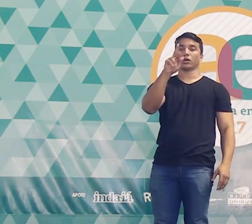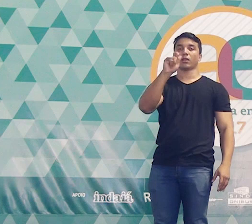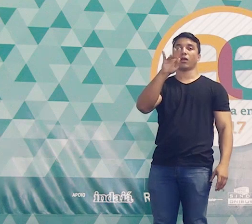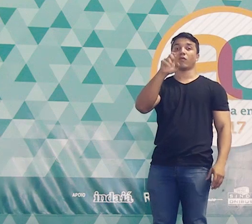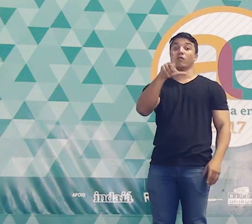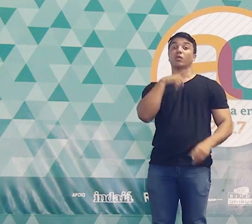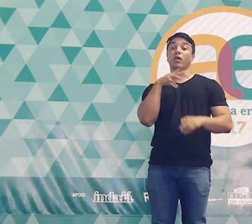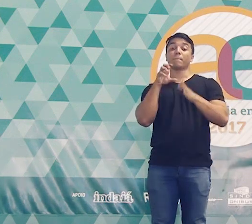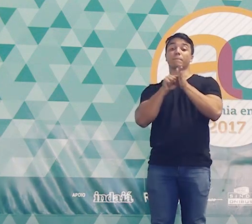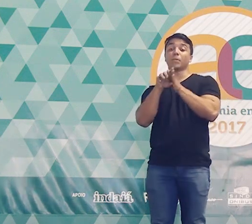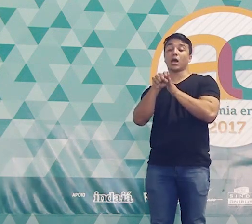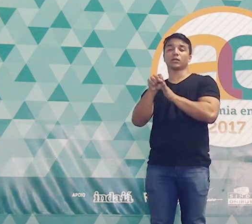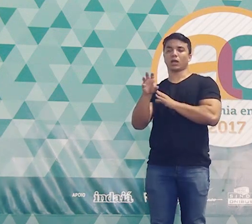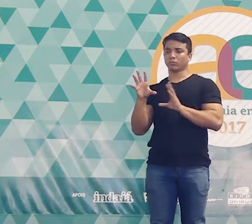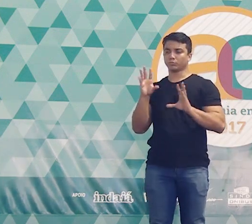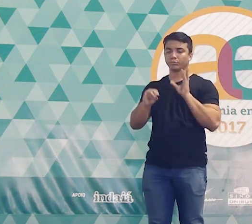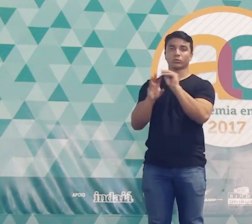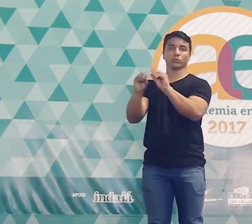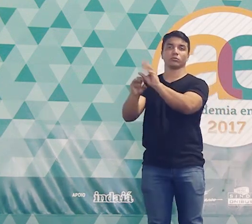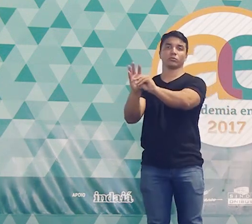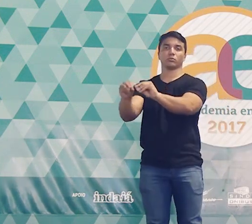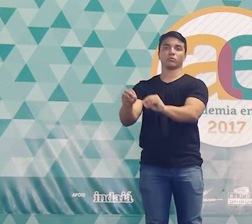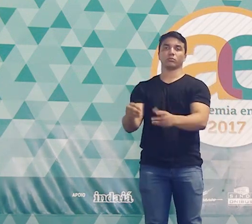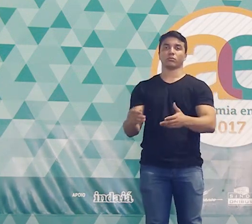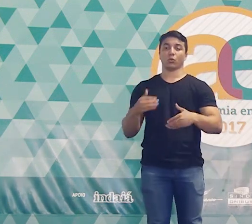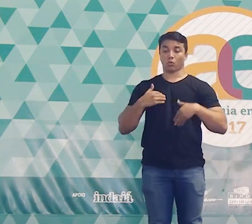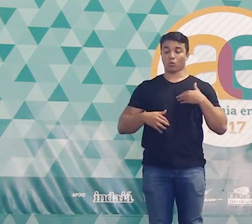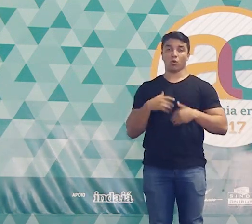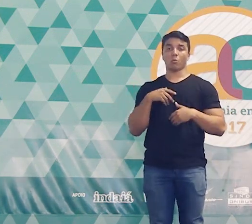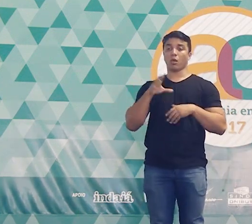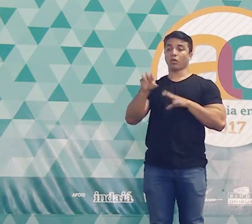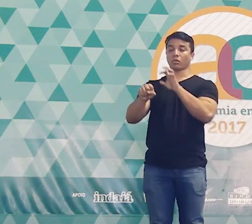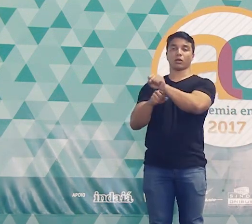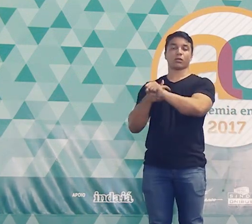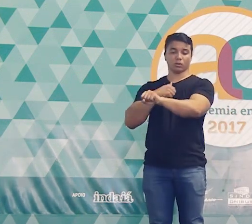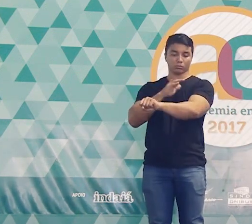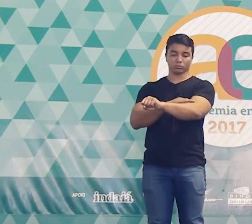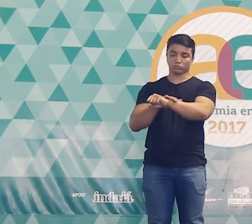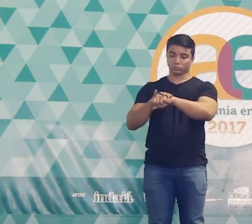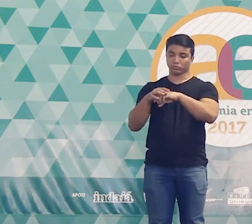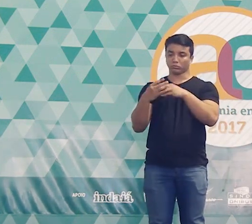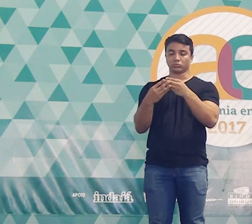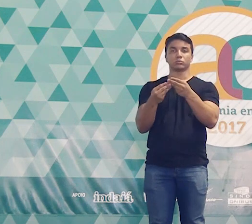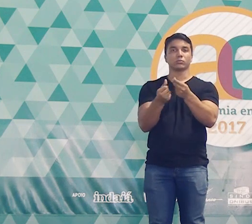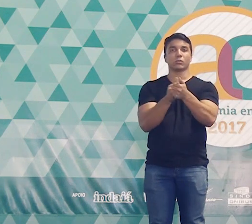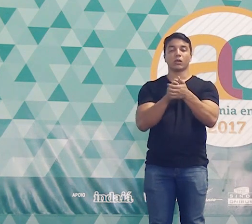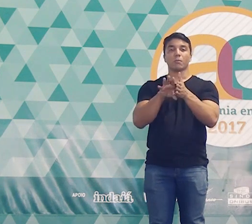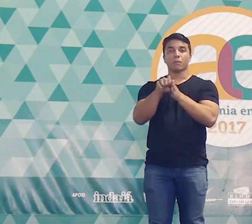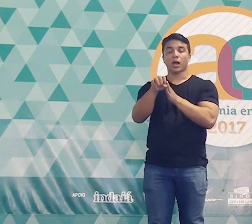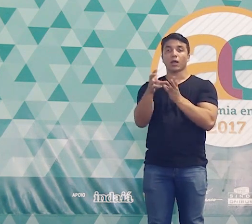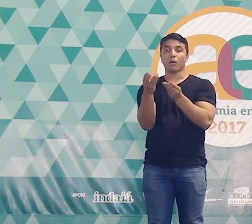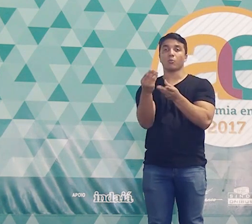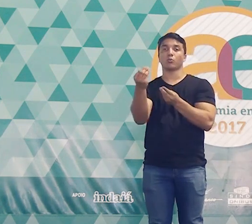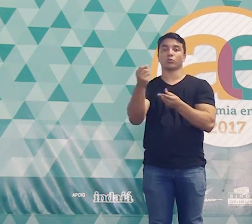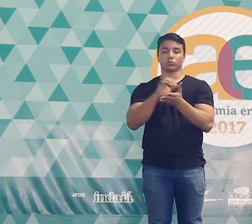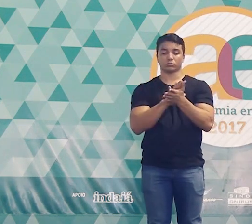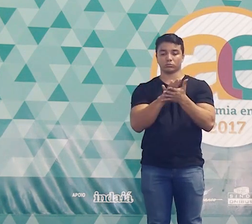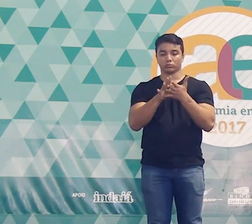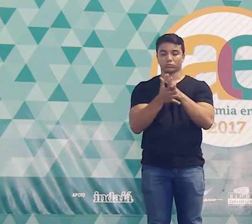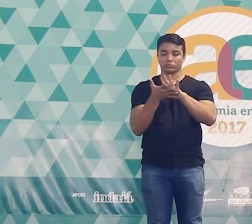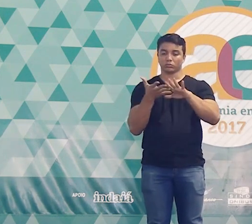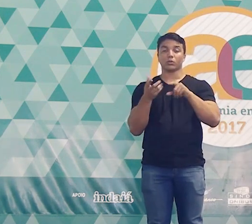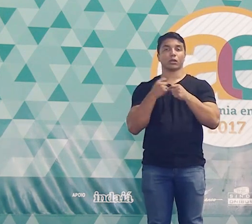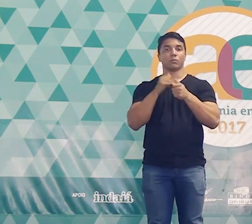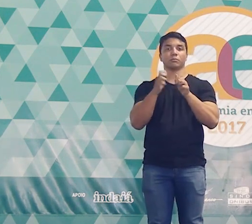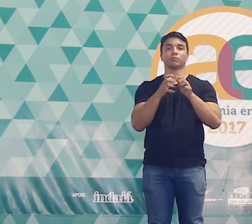Bactérias agiram naquilo ali. Rodrigo, mas que bactérias? As bactérias do seu corpo. Você tem bactérias na sua mão, você tem bactérias que são expostas